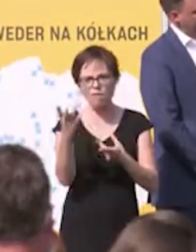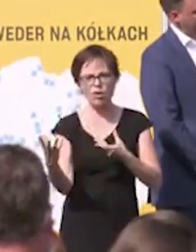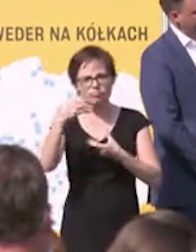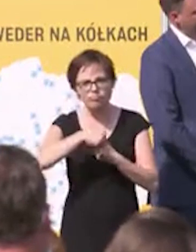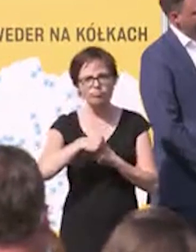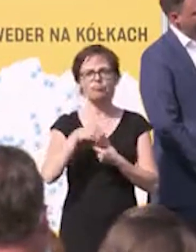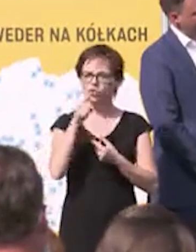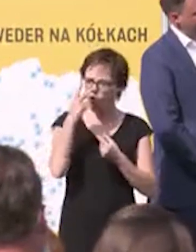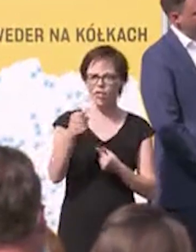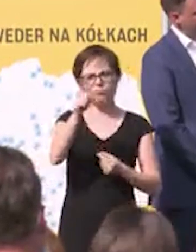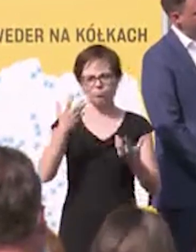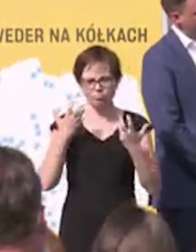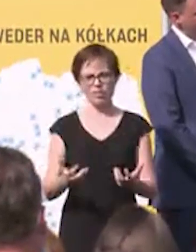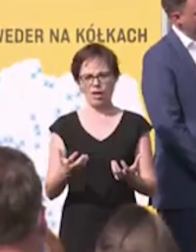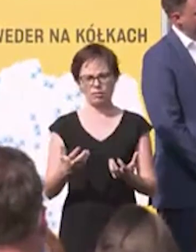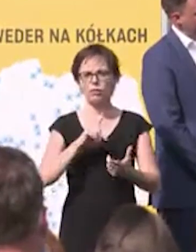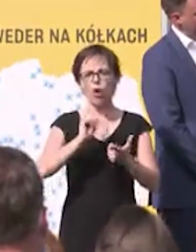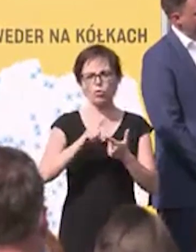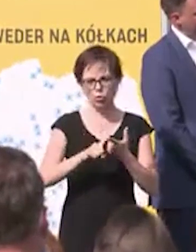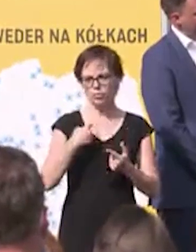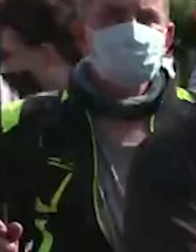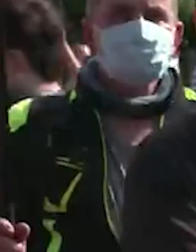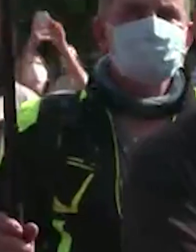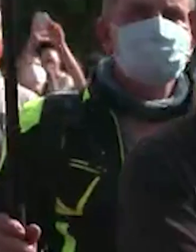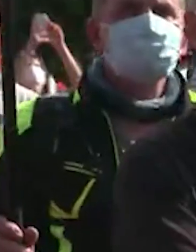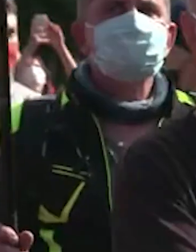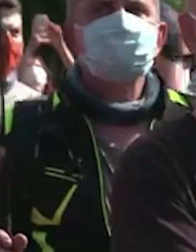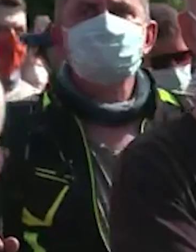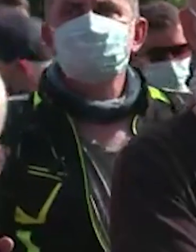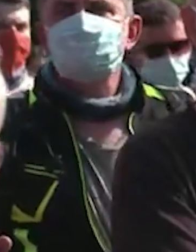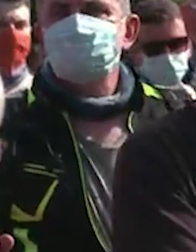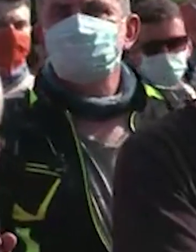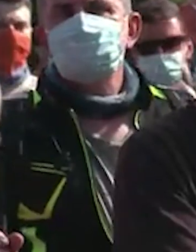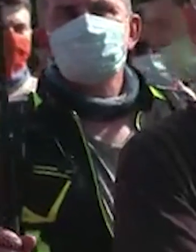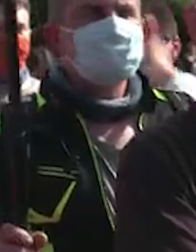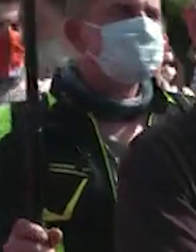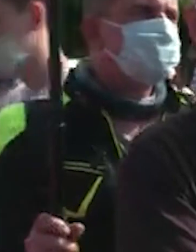po pierwsze chcecie, a po pierwsze warto. I już na koniec,